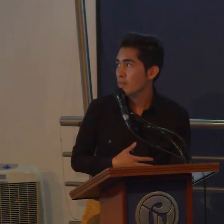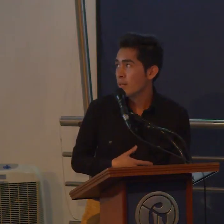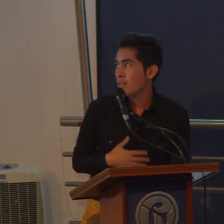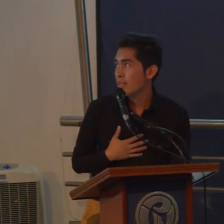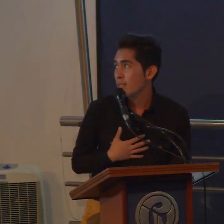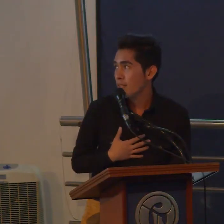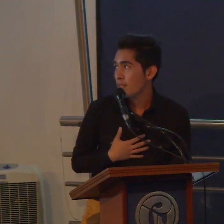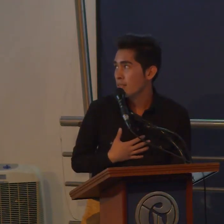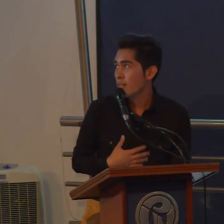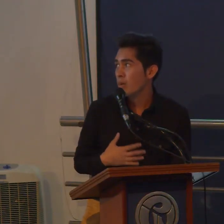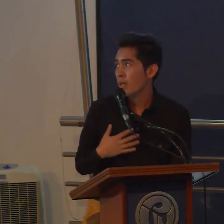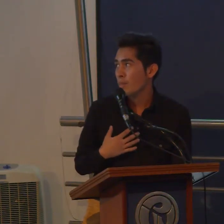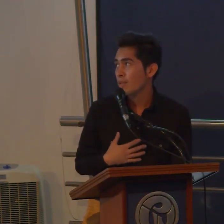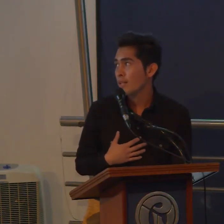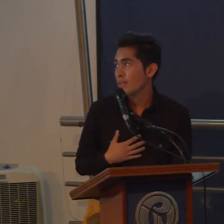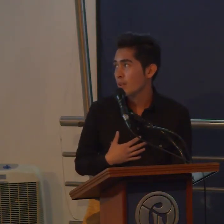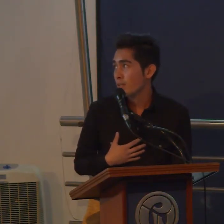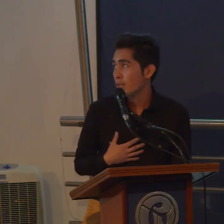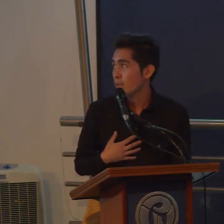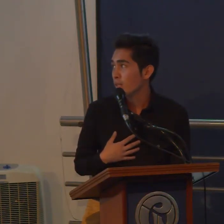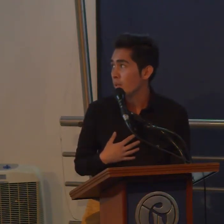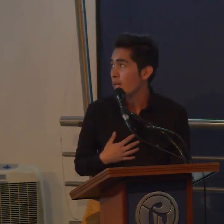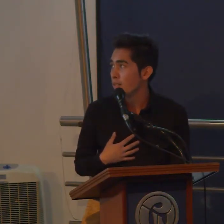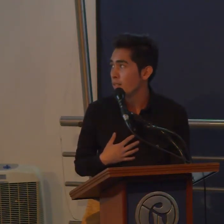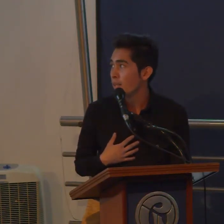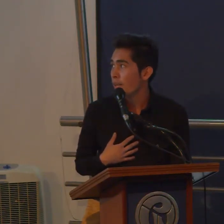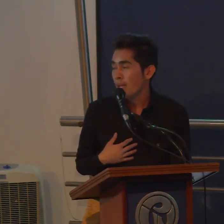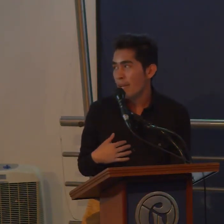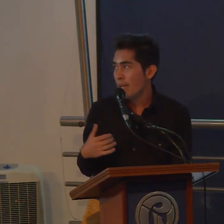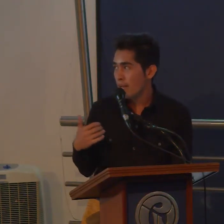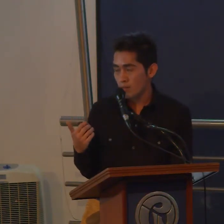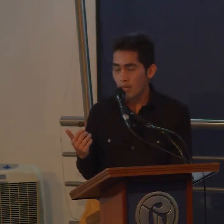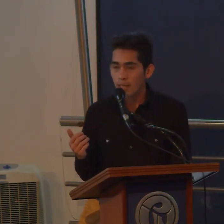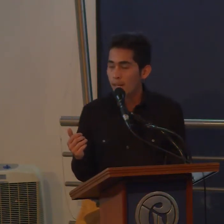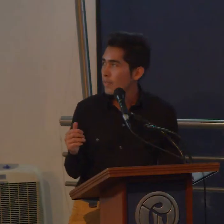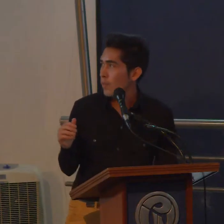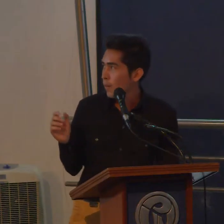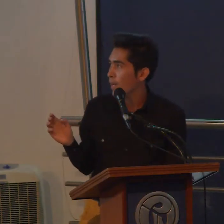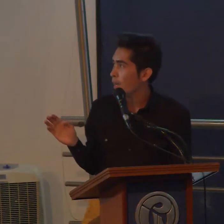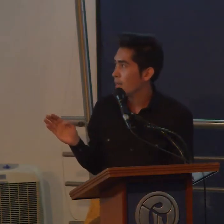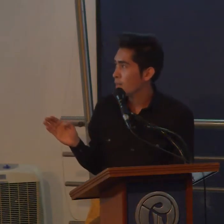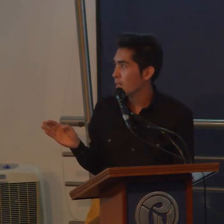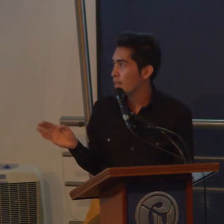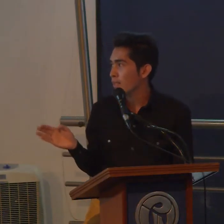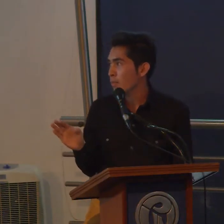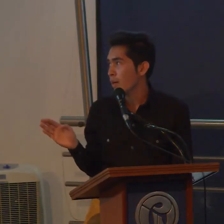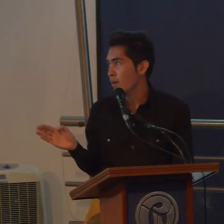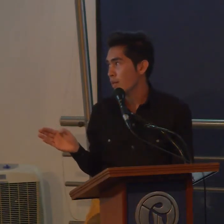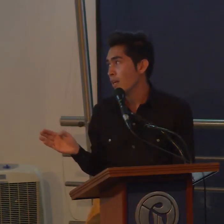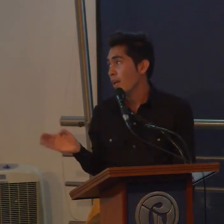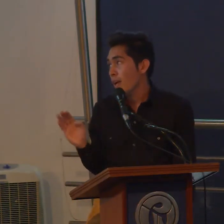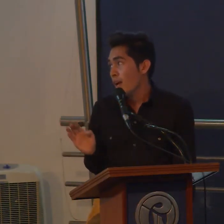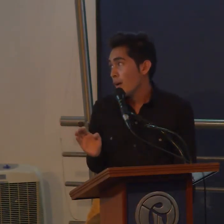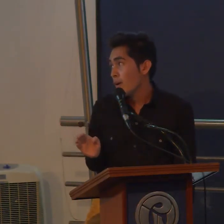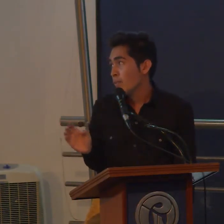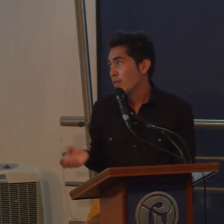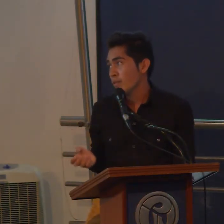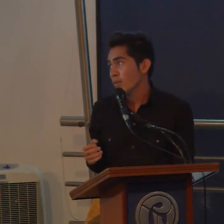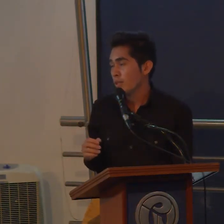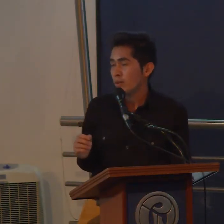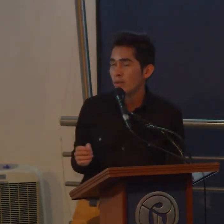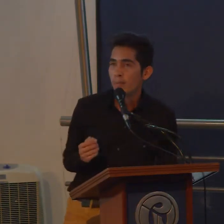de las experiencias artísticas que surgen a partir de la sistematización de experiencias. ¿Esto qué quiere decir? Bueno, experiencias artísticas pedagógicas con